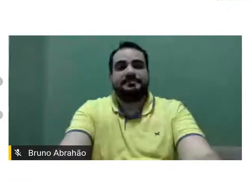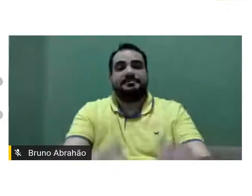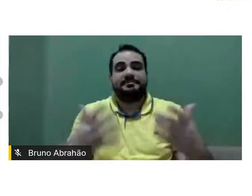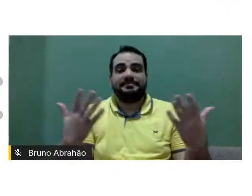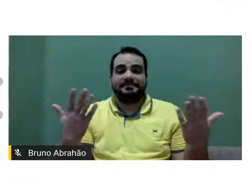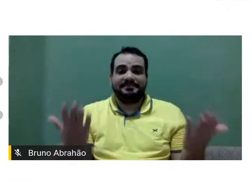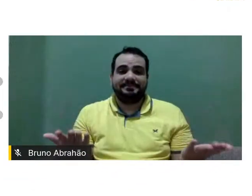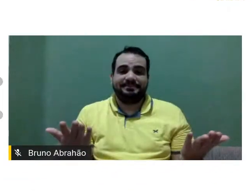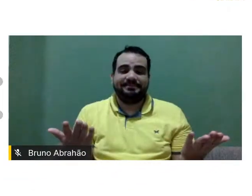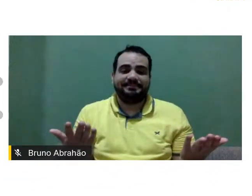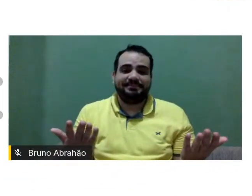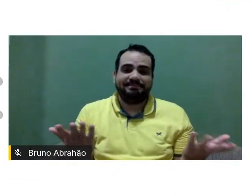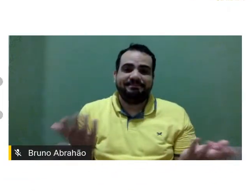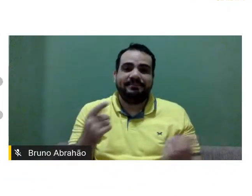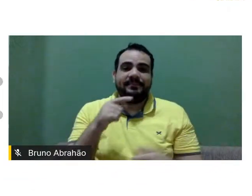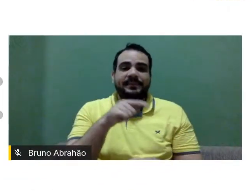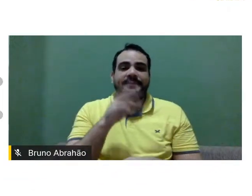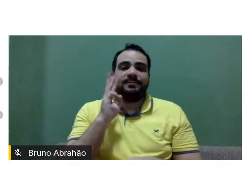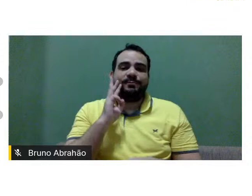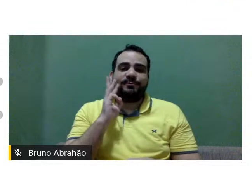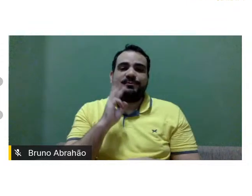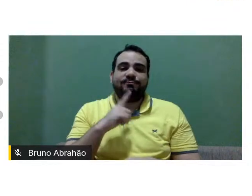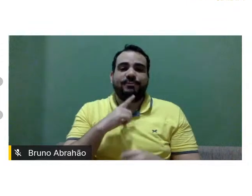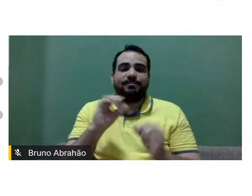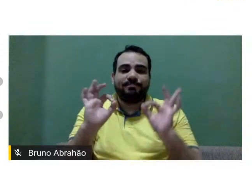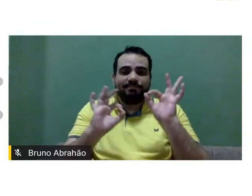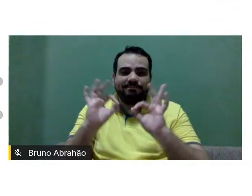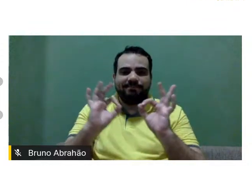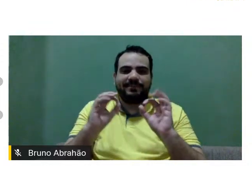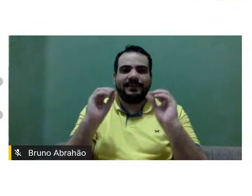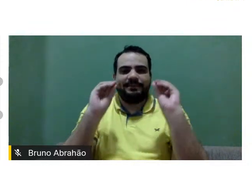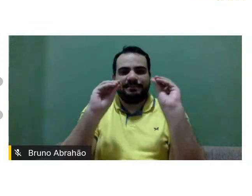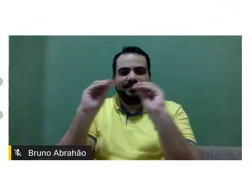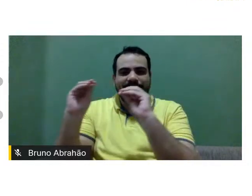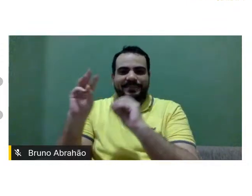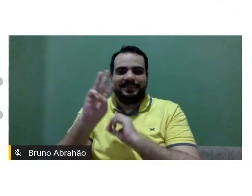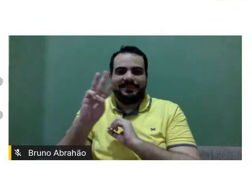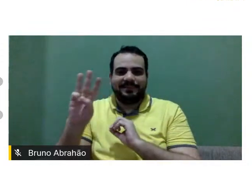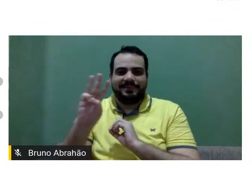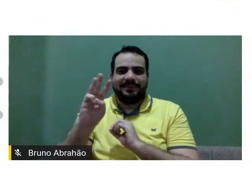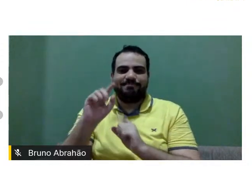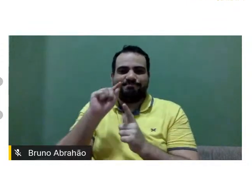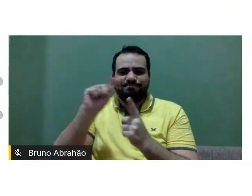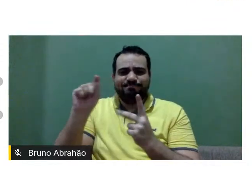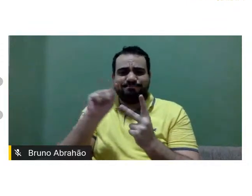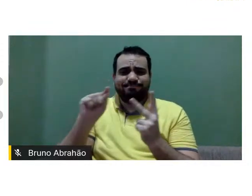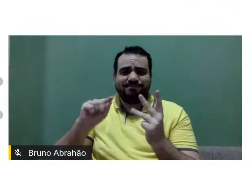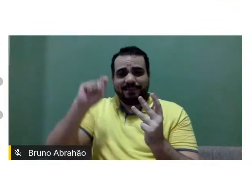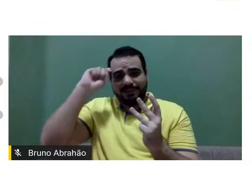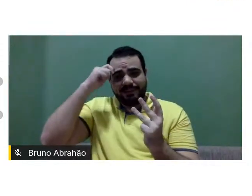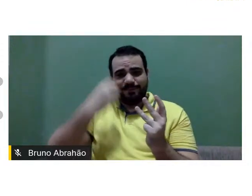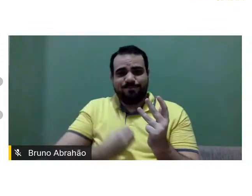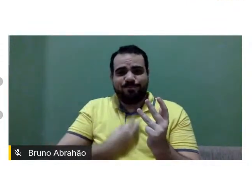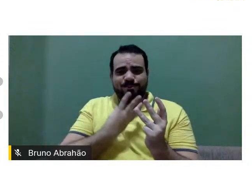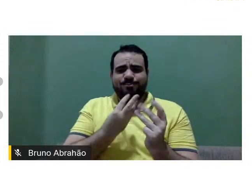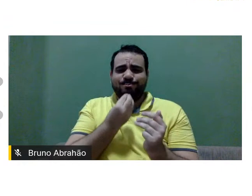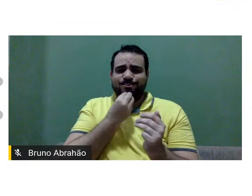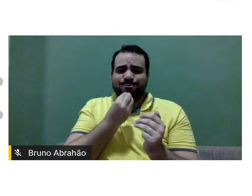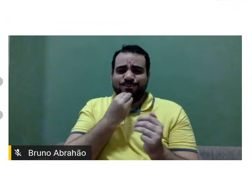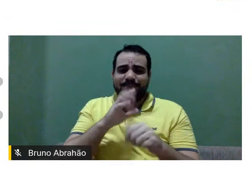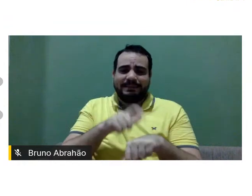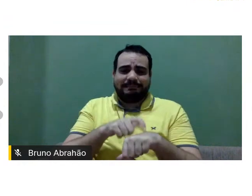E aí bom então é o Wesley ele